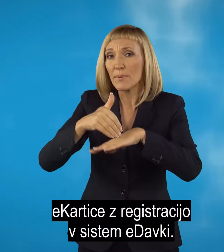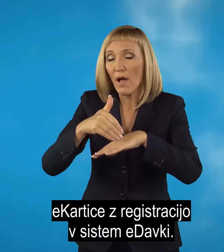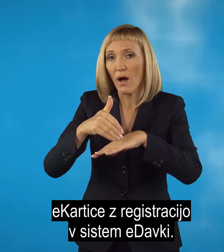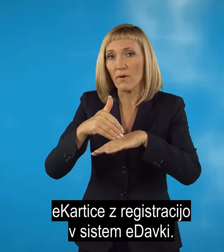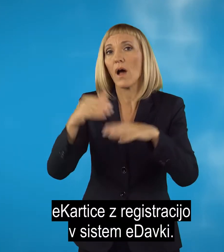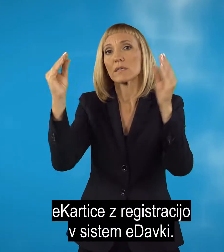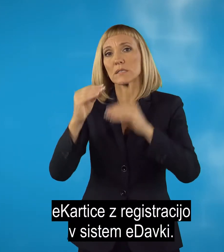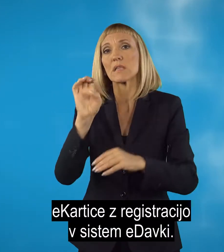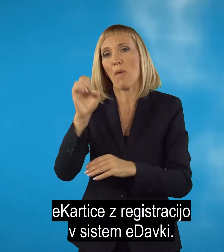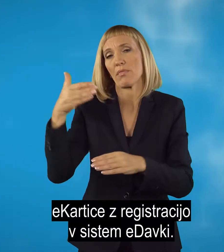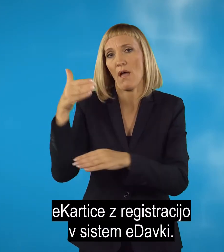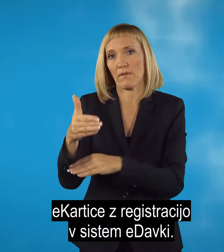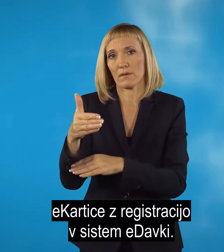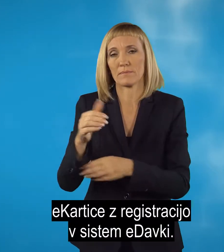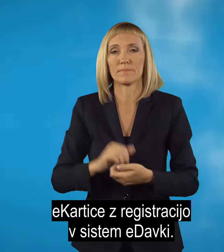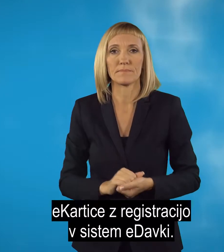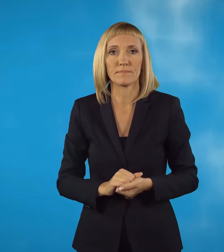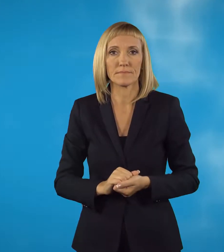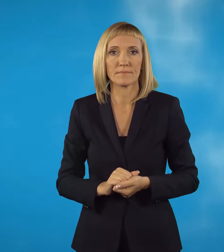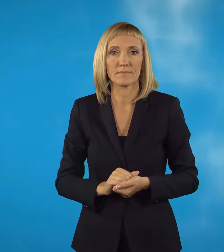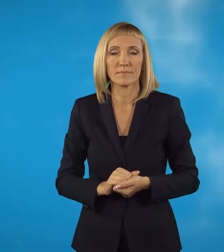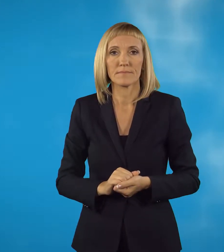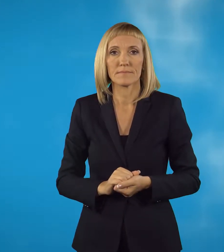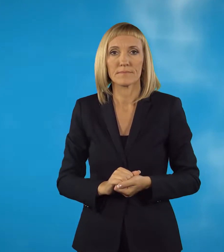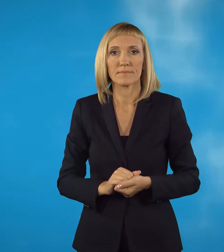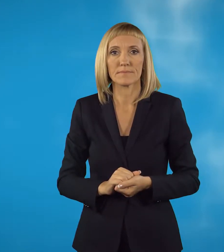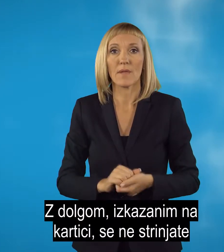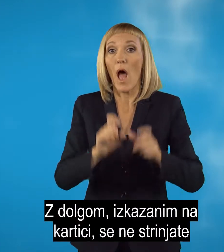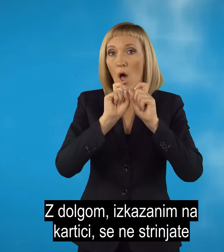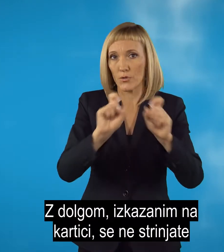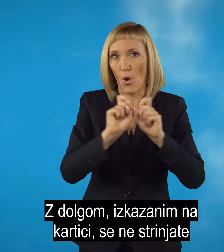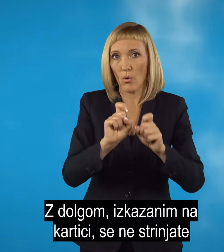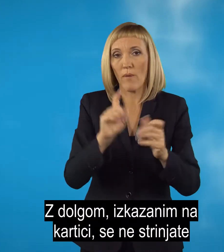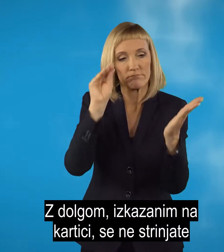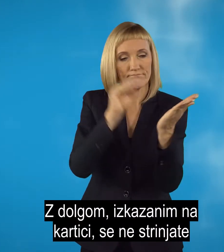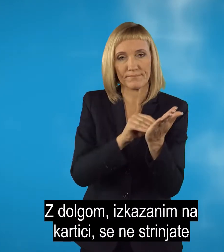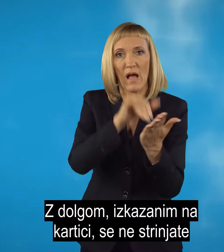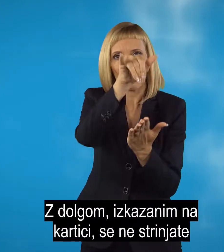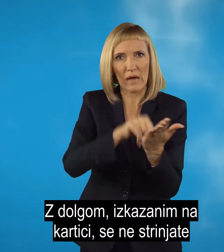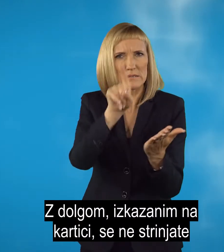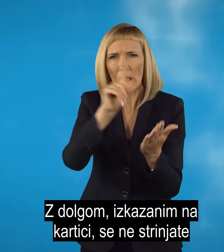v sistem e-davki. Z dolgom izkazanim na kartici se ne strinjate.